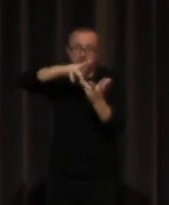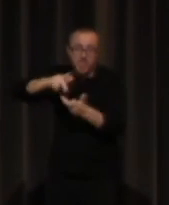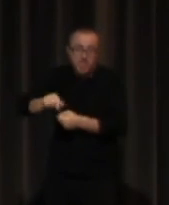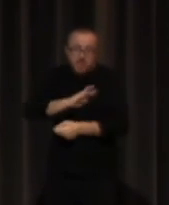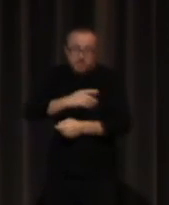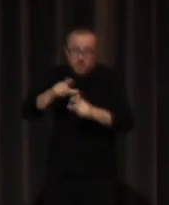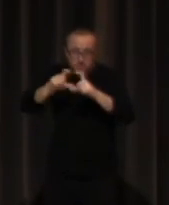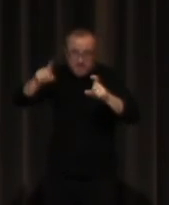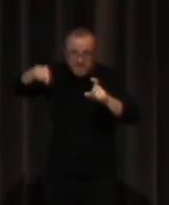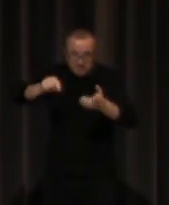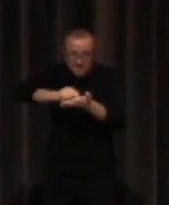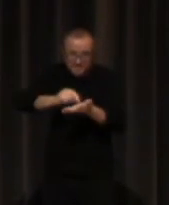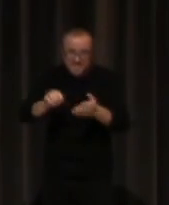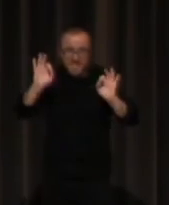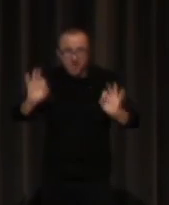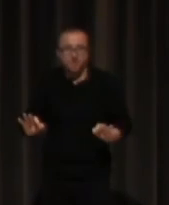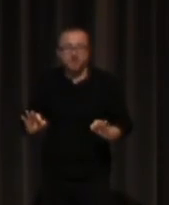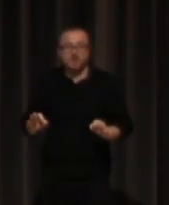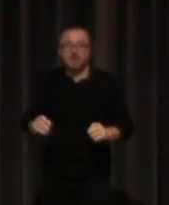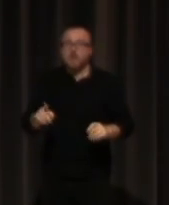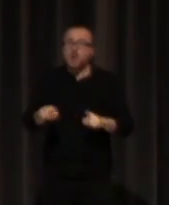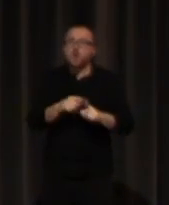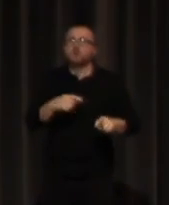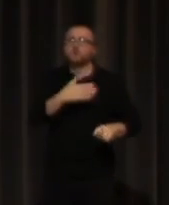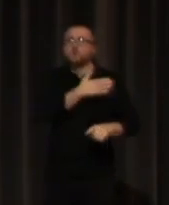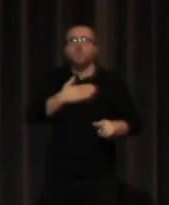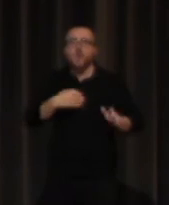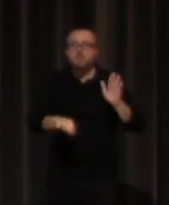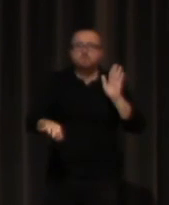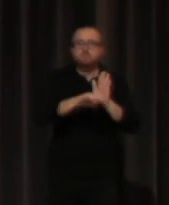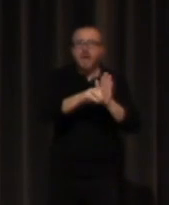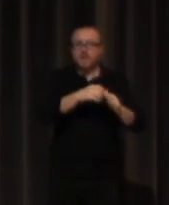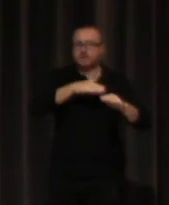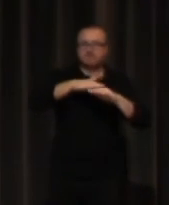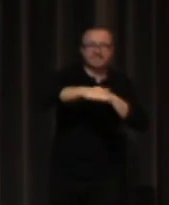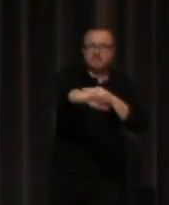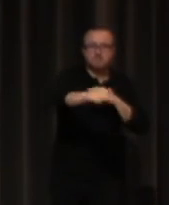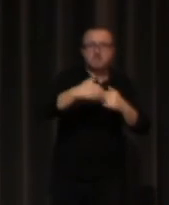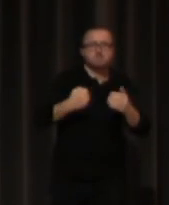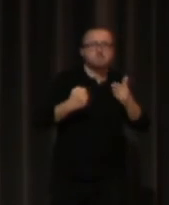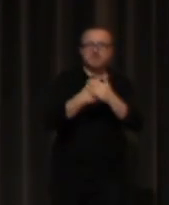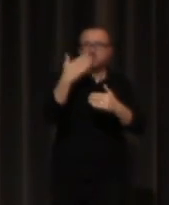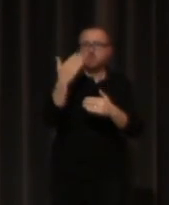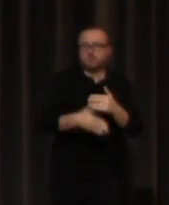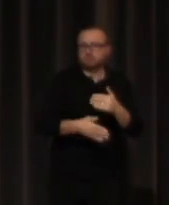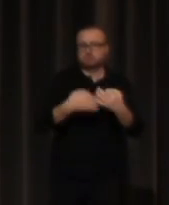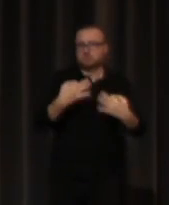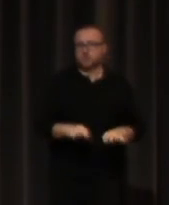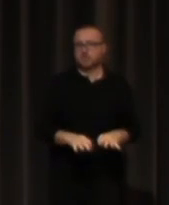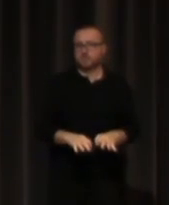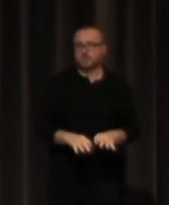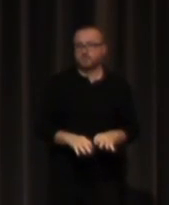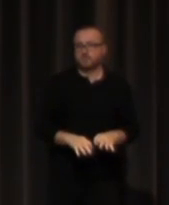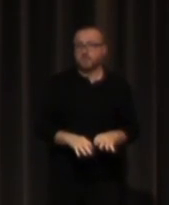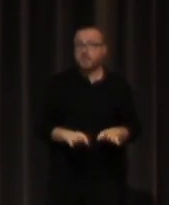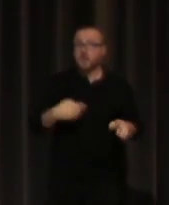igual, però gravar, ser-hi. La conclusió és llavors que els traductors operem amb un material que no